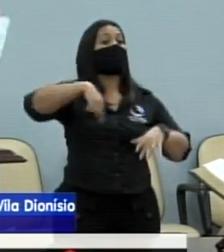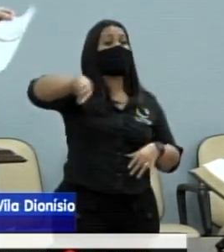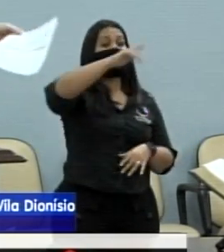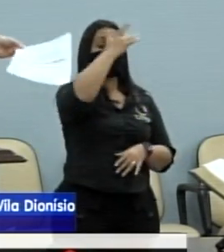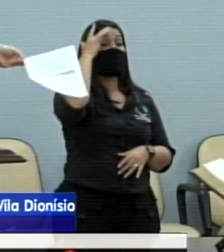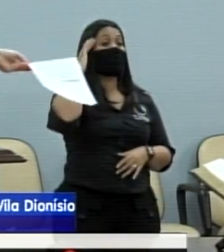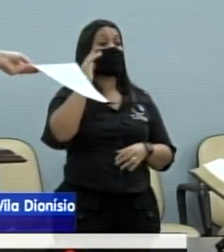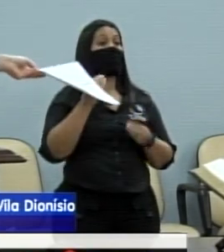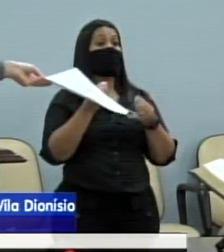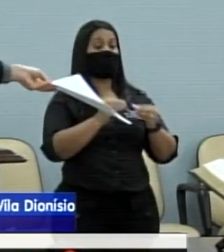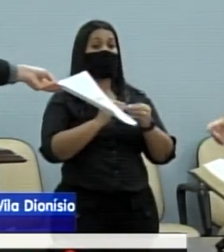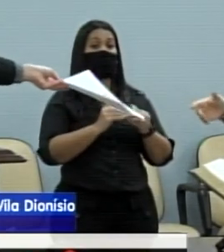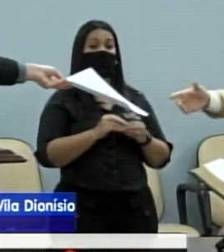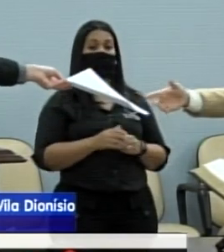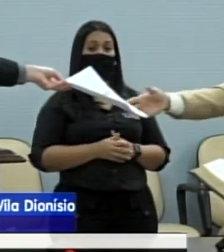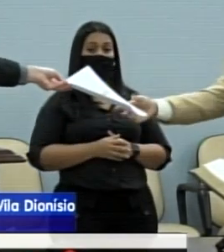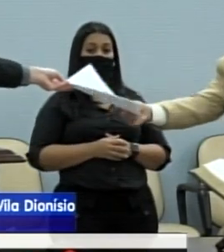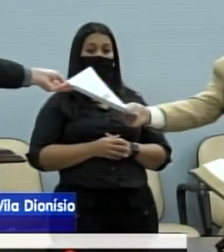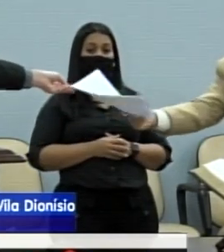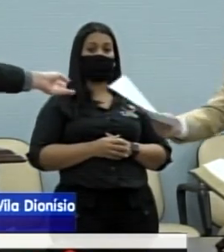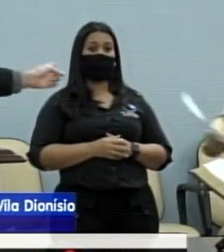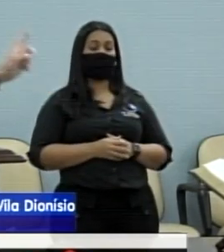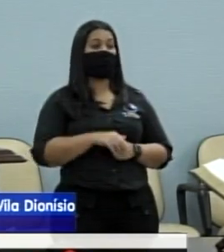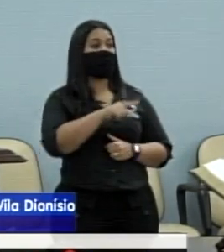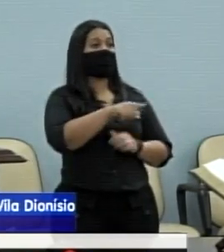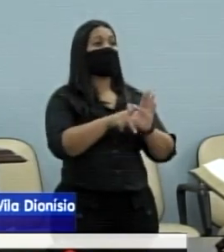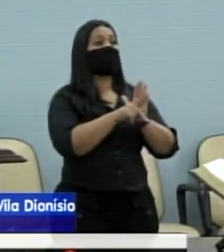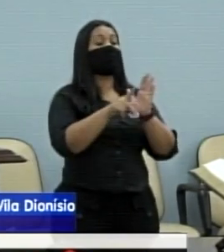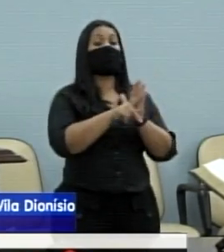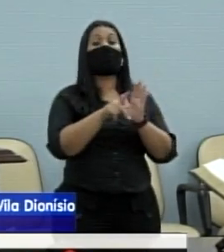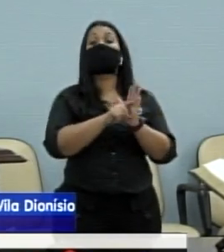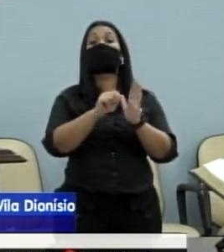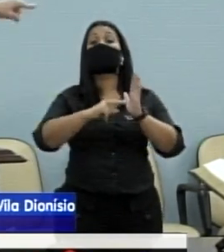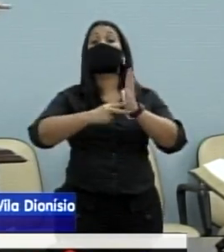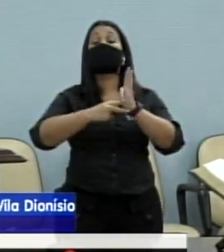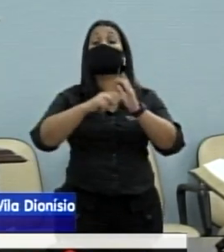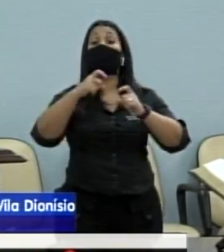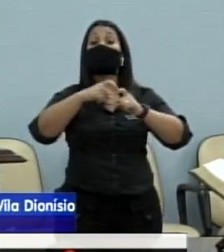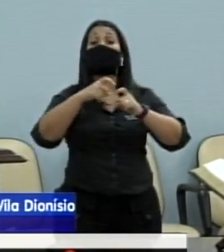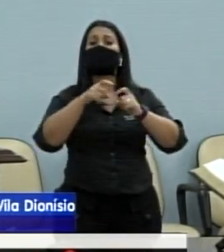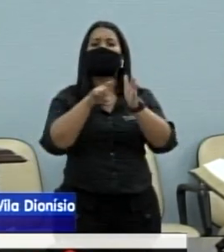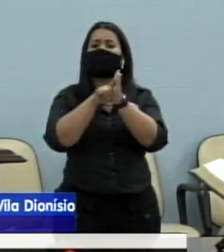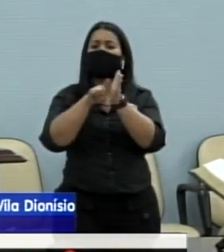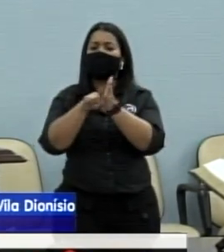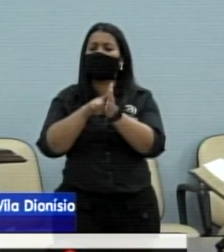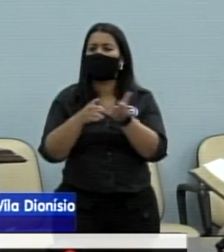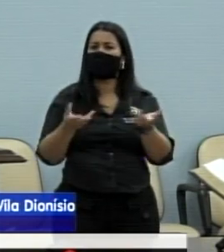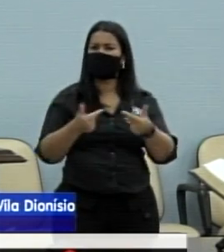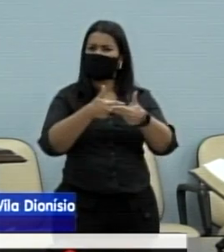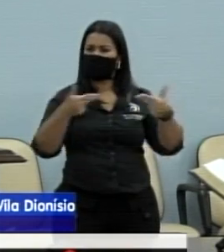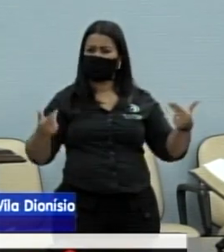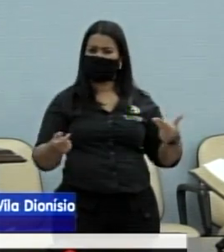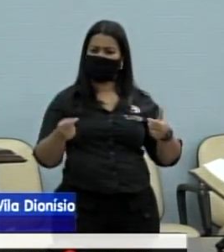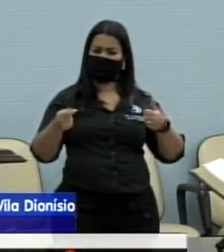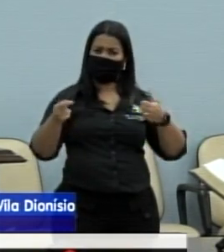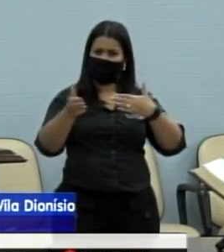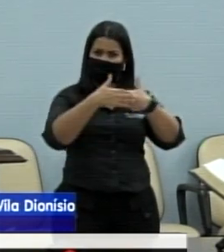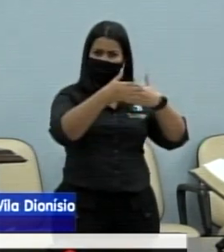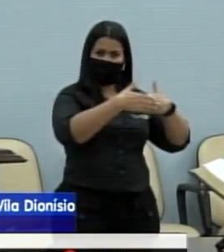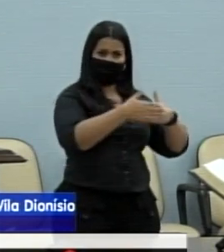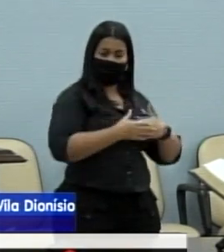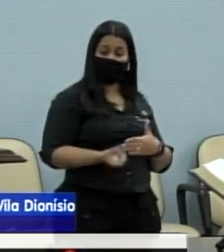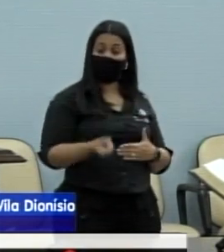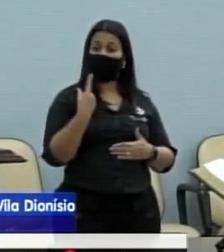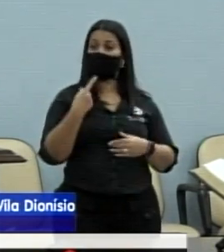Eu gostaria de deixar aqui uma sugestão de medidas do Sindicato dos Médicos de Rio Preto, questionando todas as medidas absurdas. Eu gostaria de deixar